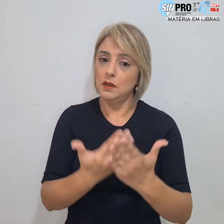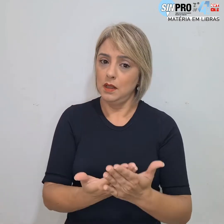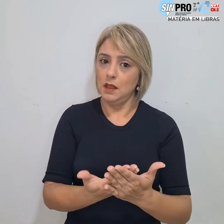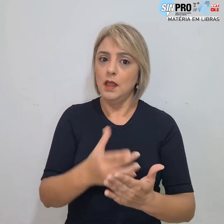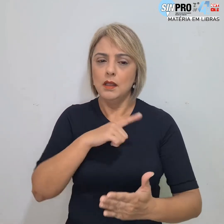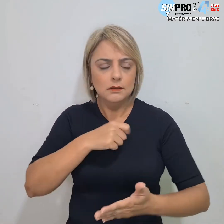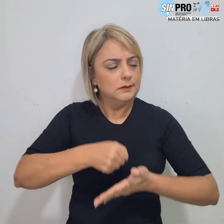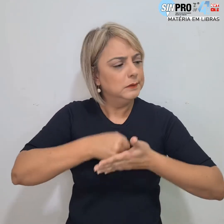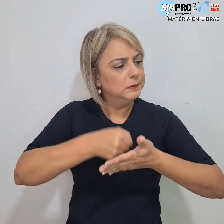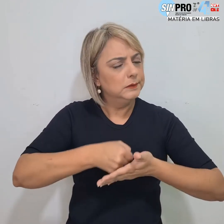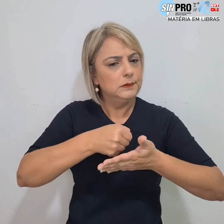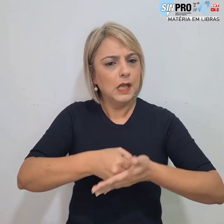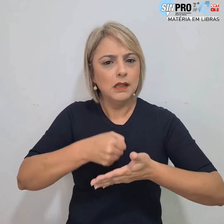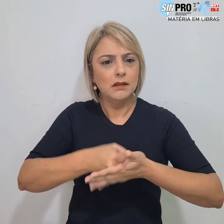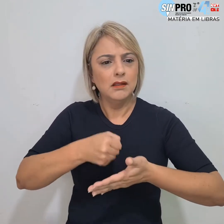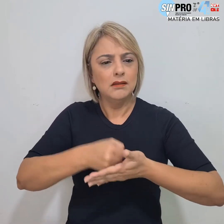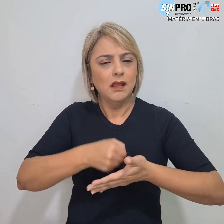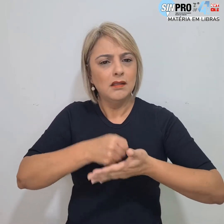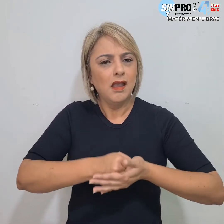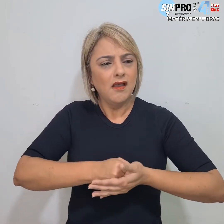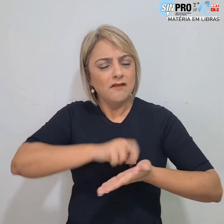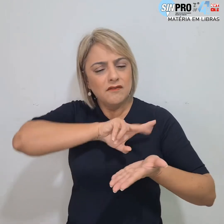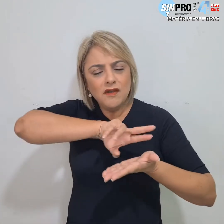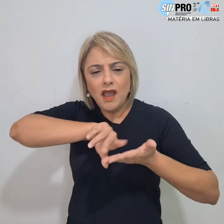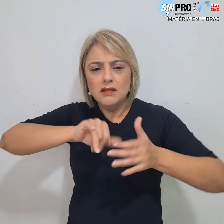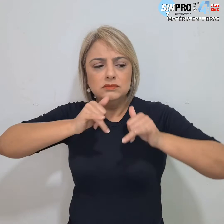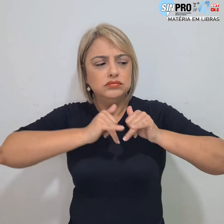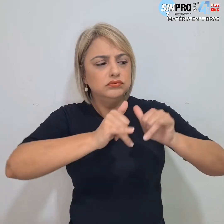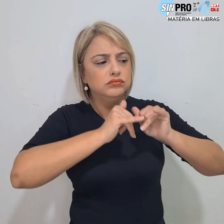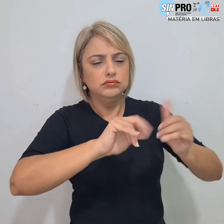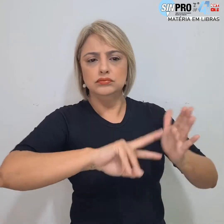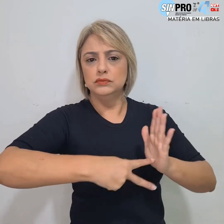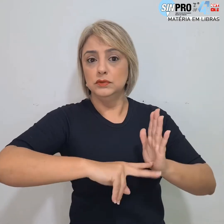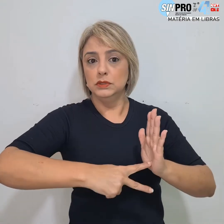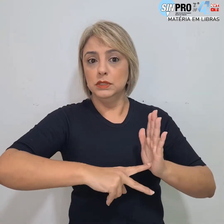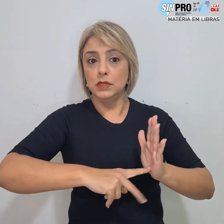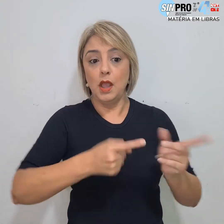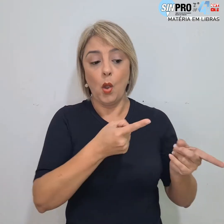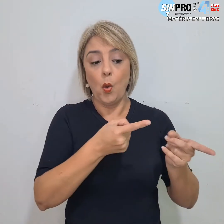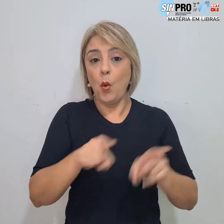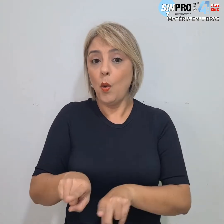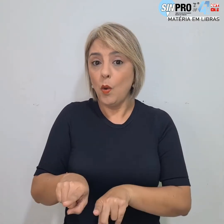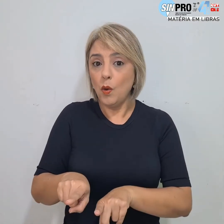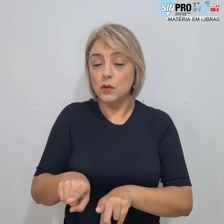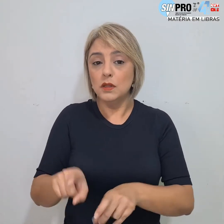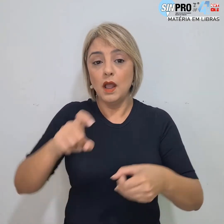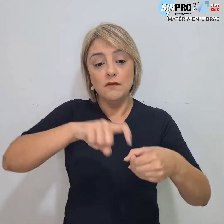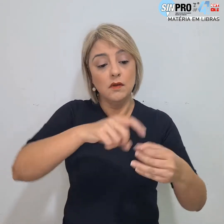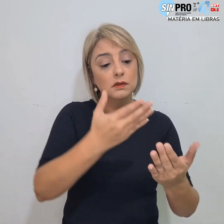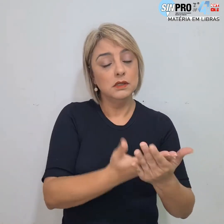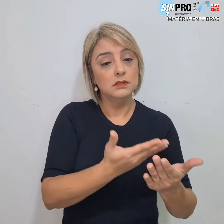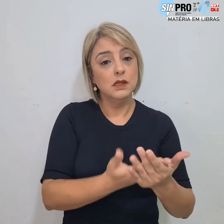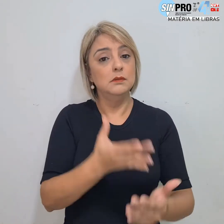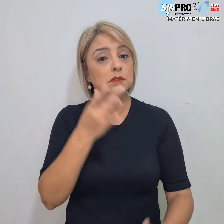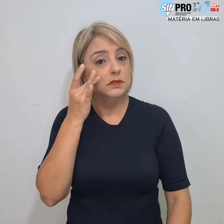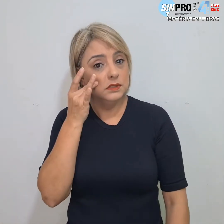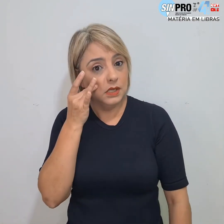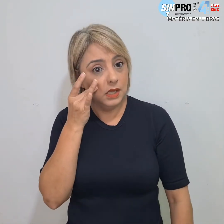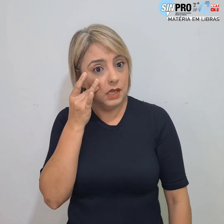que tem lutado por meio de várias campanhas do sindicato contra o retorno das aulas presenciais,